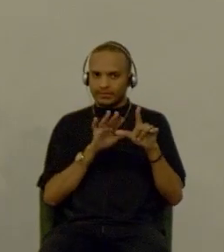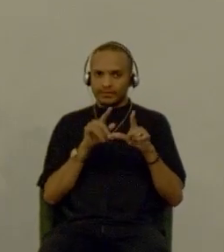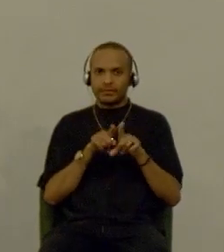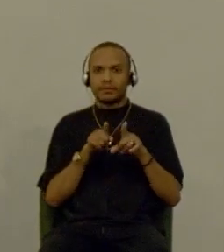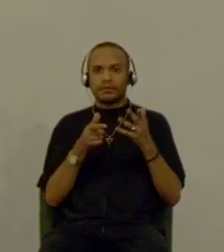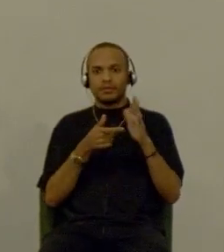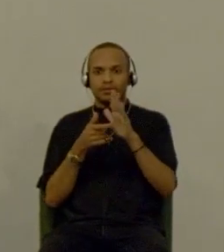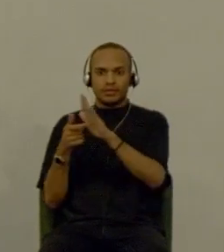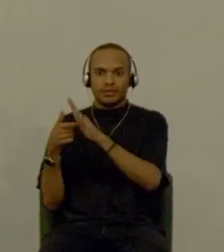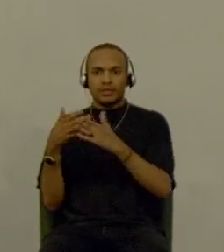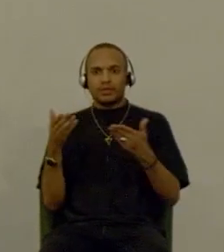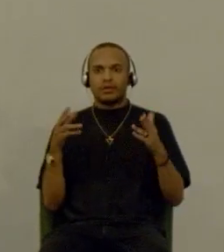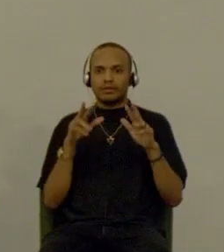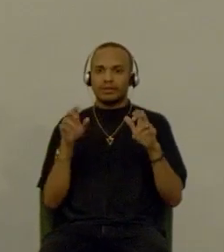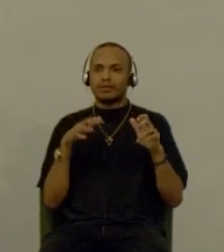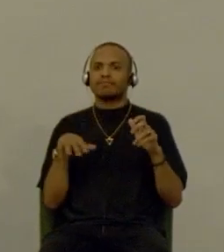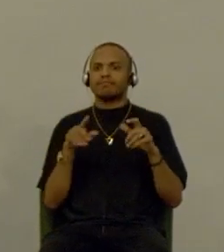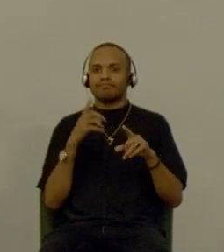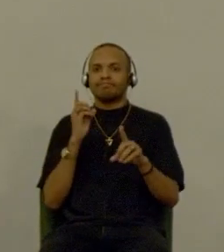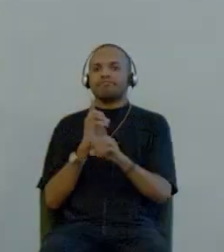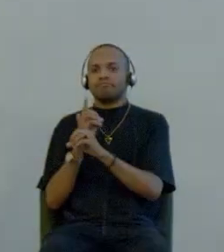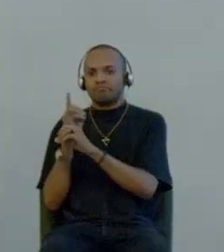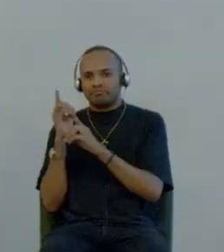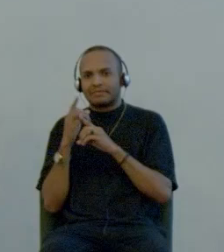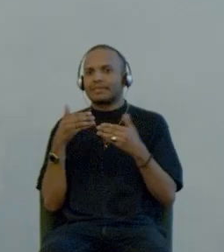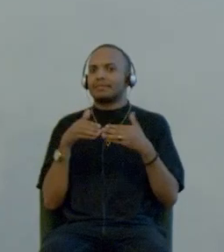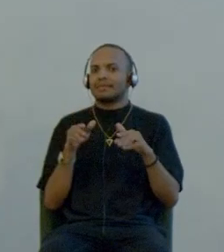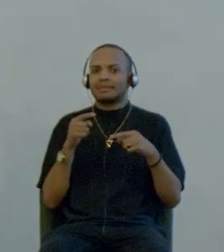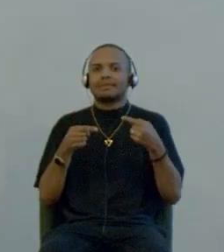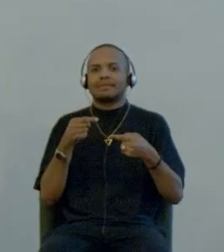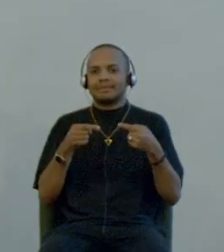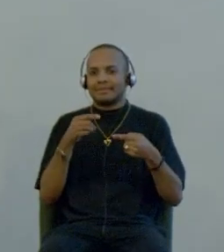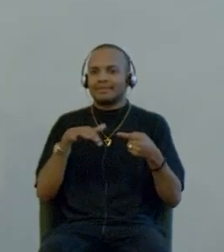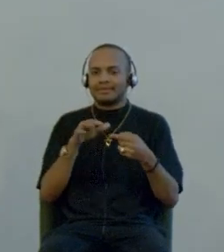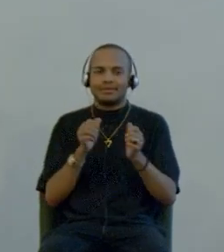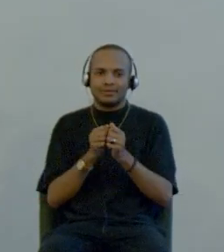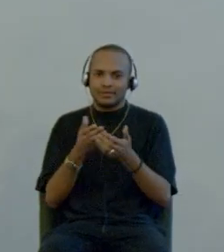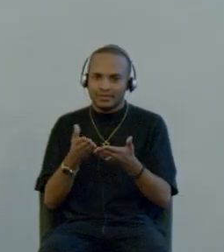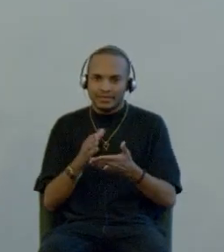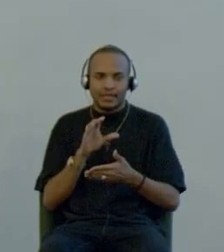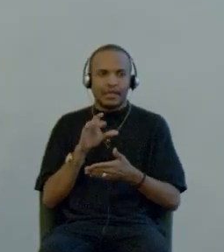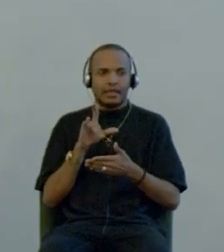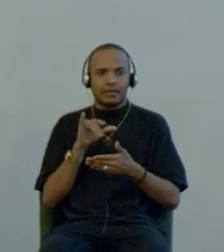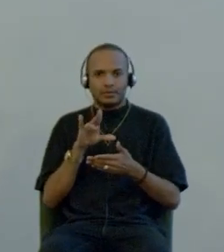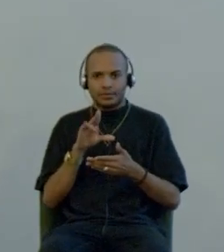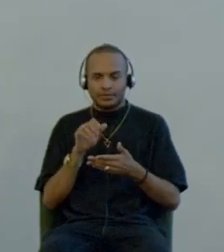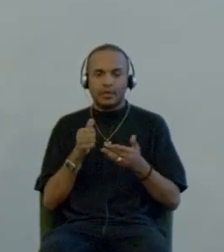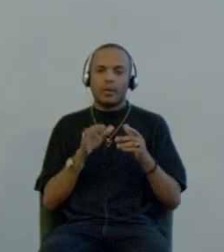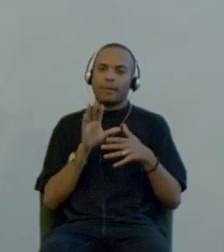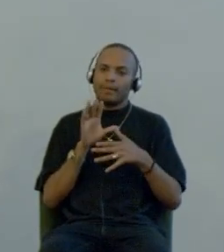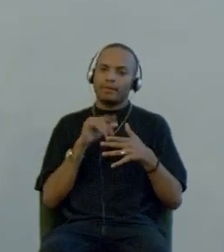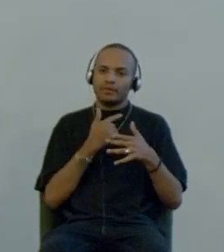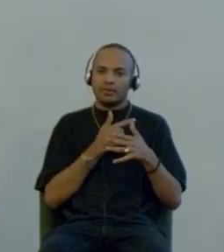ouvrir la discussion avec toi. Déjà, je vous montre les étranges cartes qu'on a produites. Hein. Donc, à chaque fois, c'est